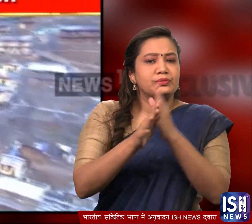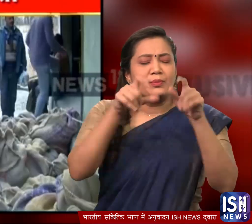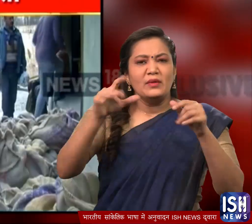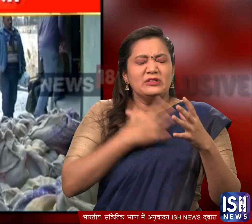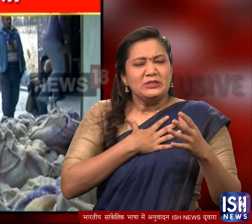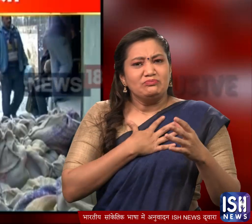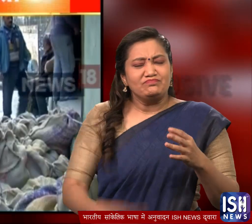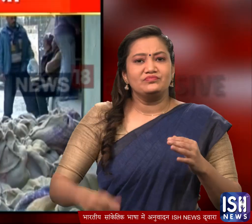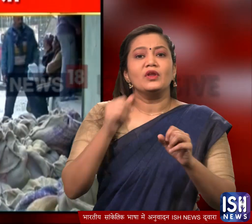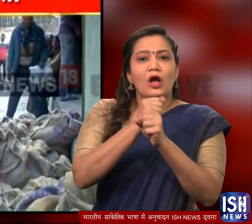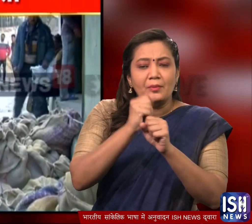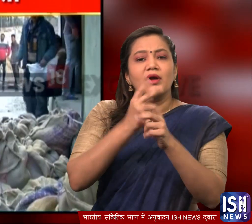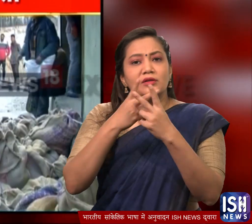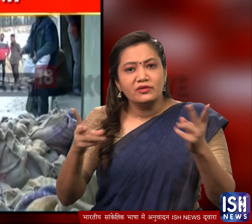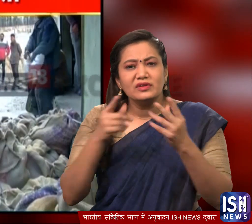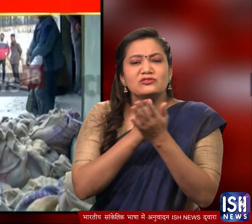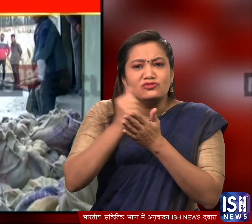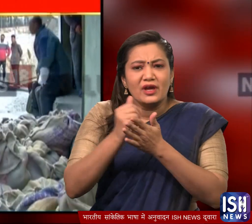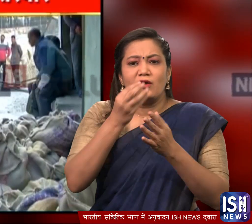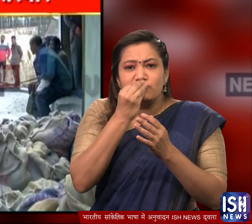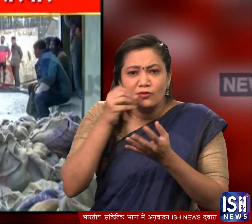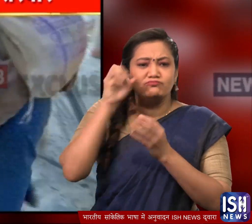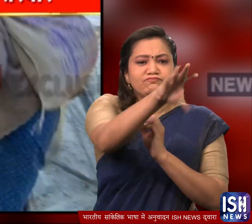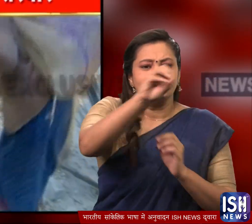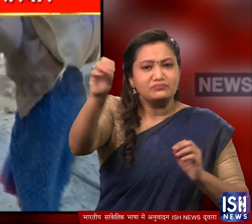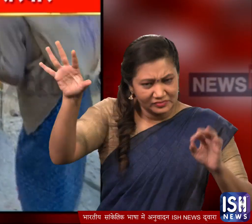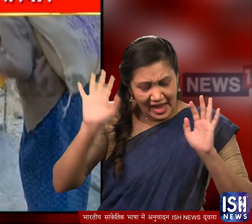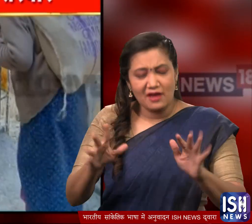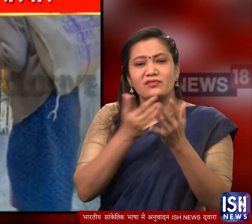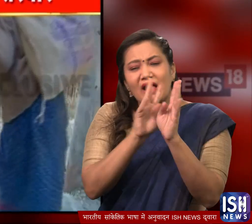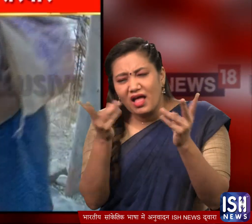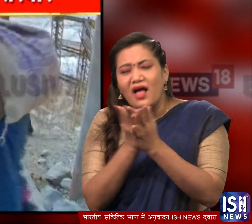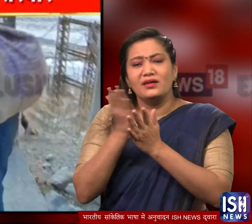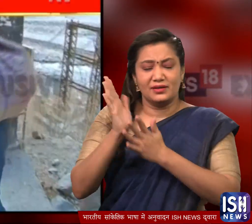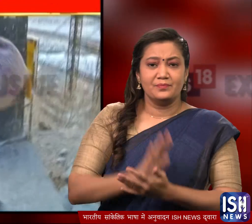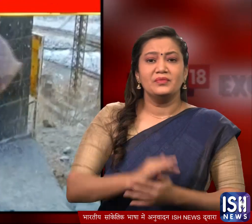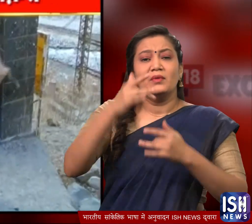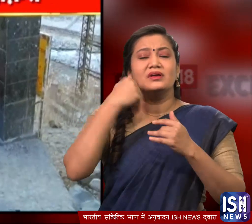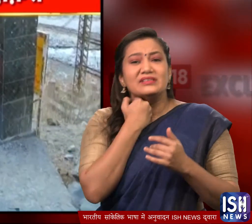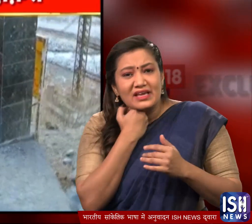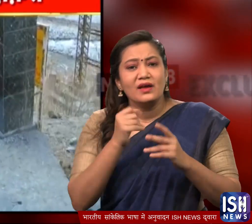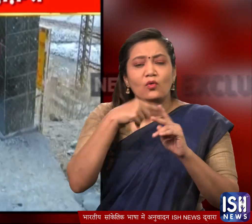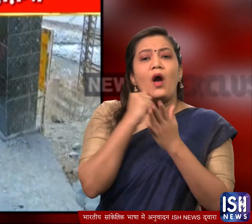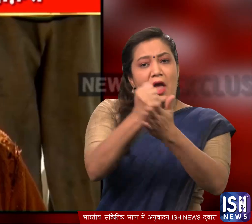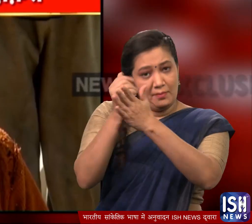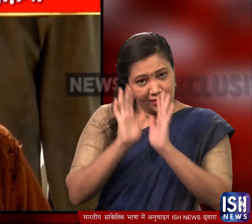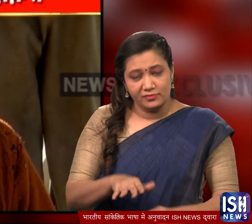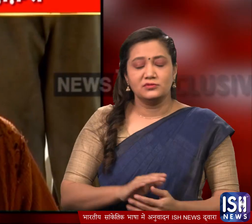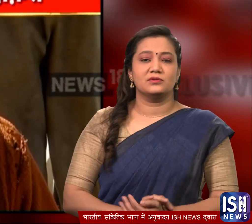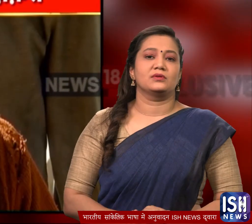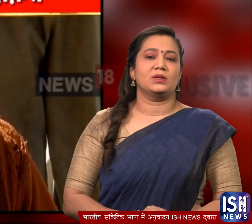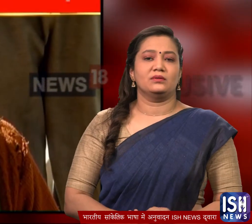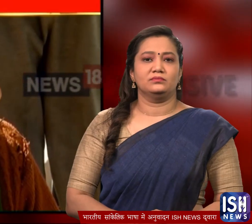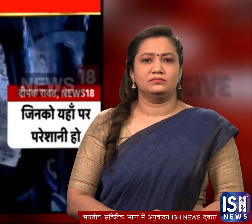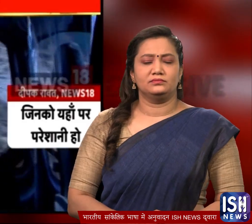दिखे। हालांकि प्रशासन की ओर से उन गांवों तक किसी तरह खाने पीने का सामान पहुंचाया जा रहा है। इसके अलावा बीमार लोगों की भी मदद की जा रही